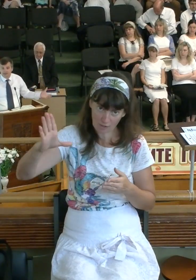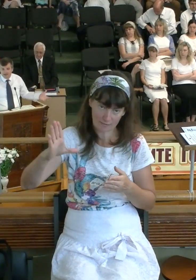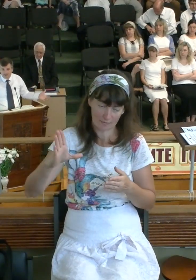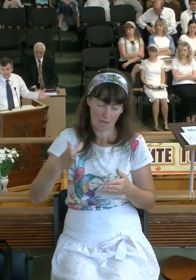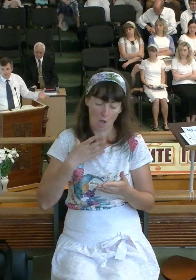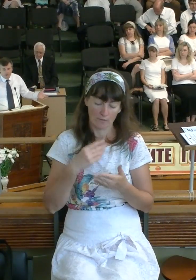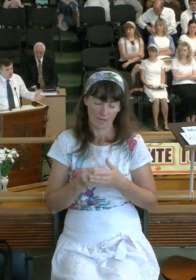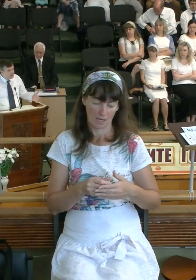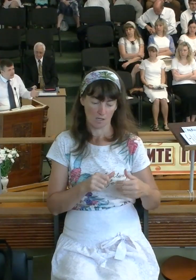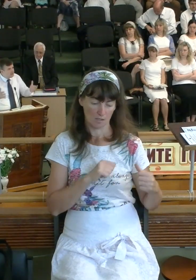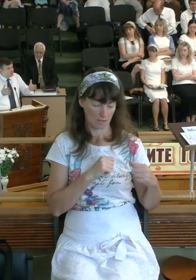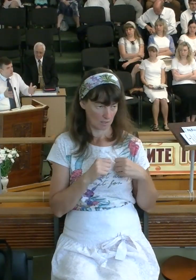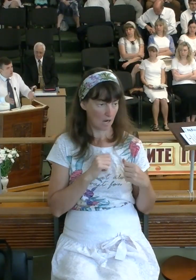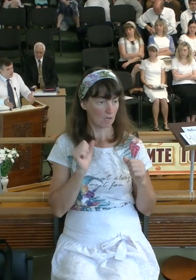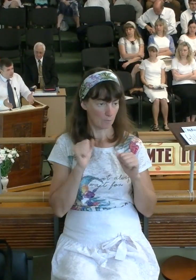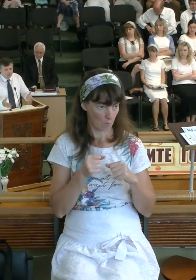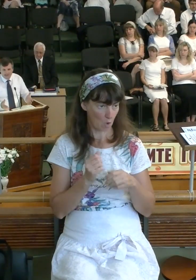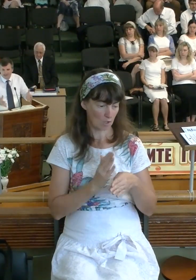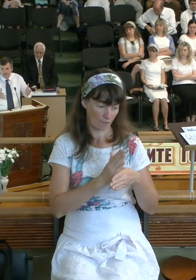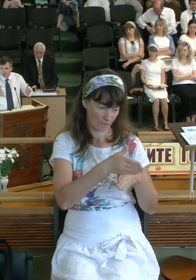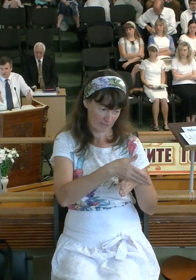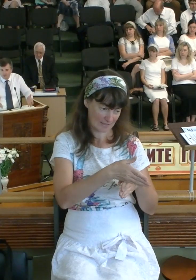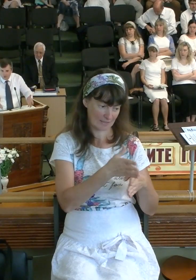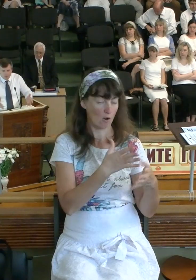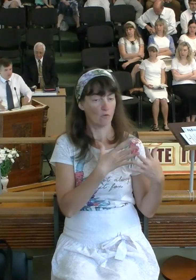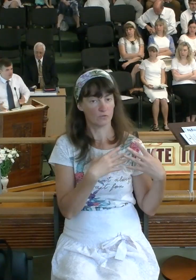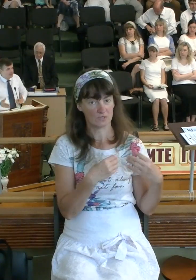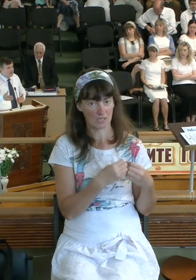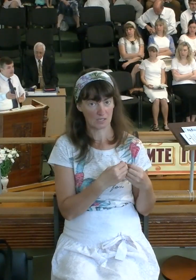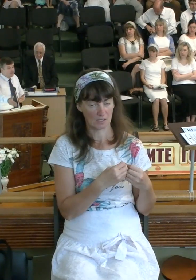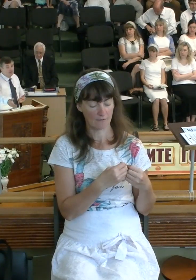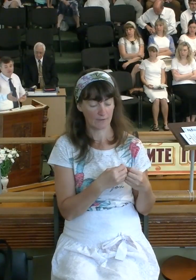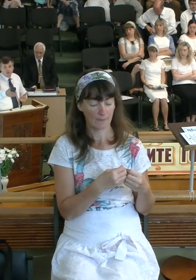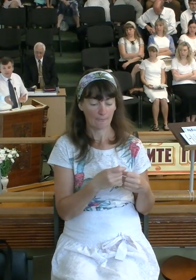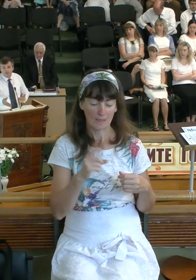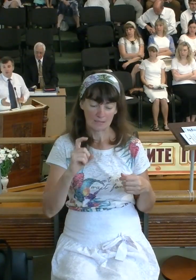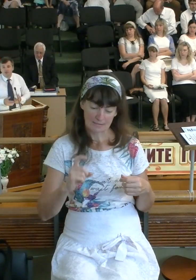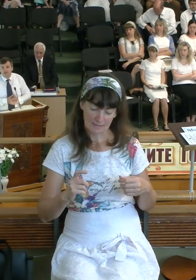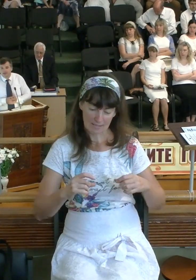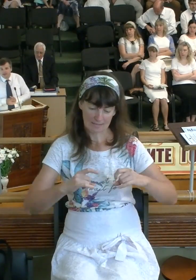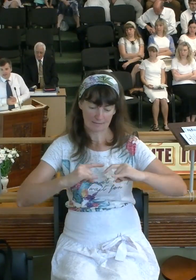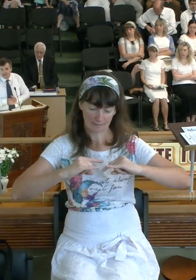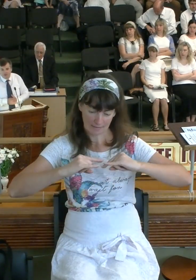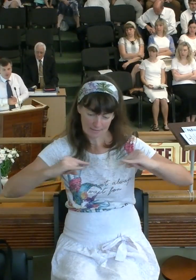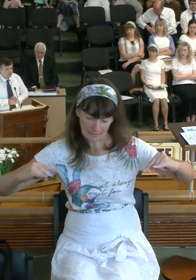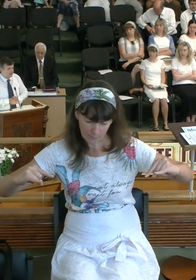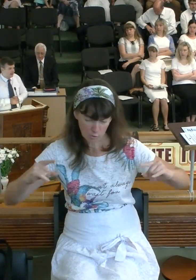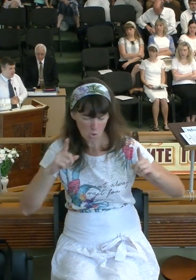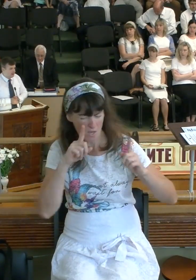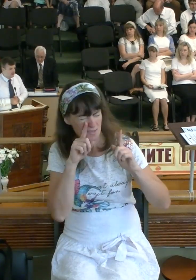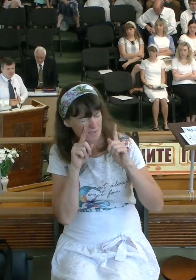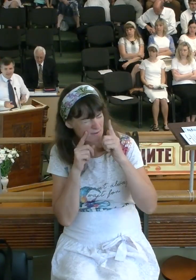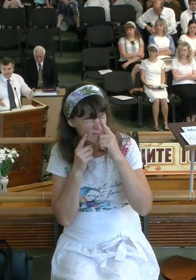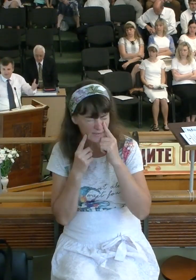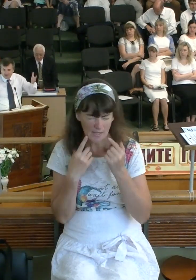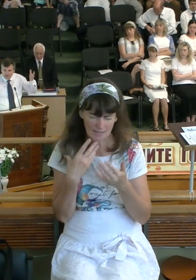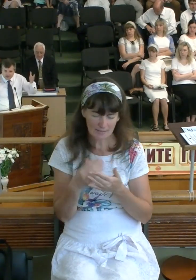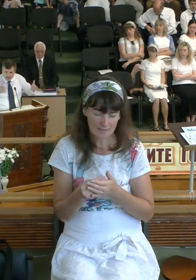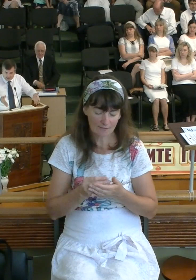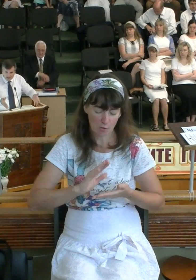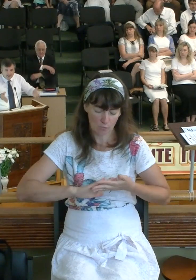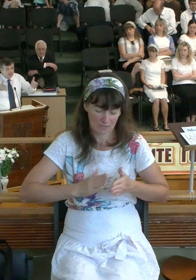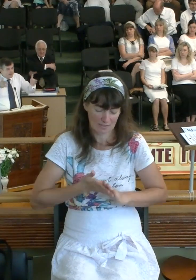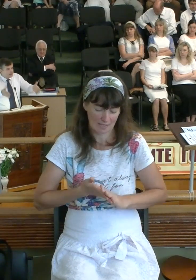прийти в церковь, он мог зайти в эту комнату, сесть на эту скамью, может быть, на первую скамью, и рыдать о своем состоянии, рыдать о